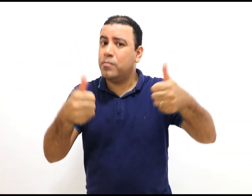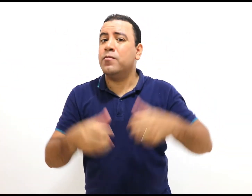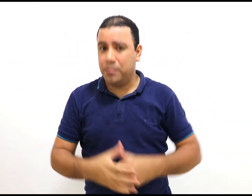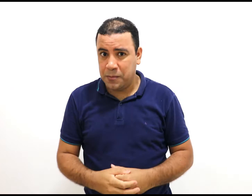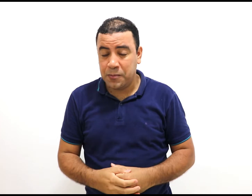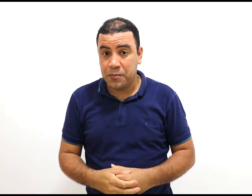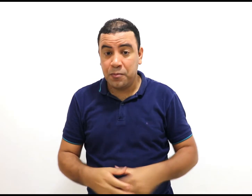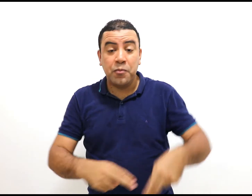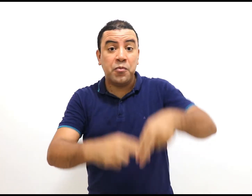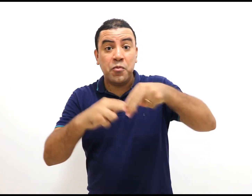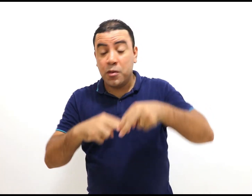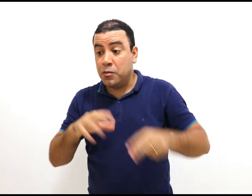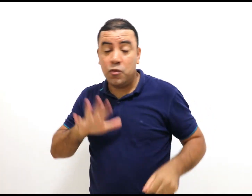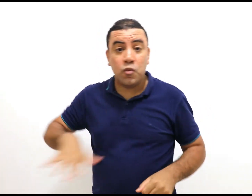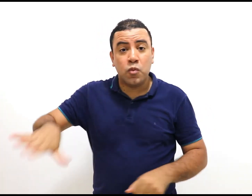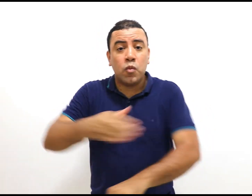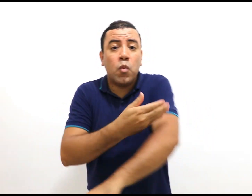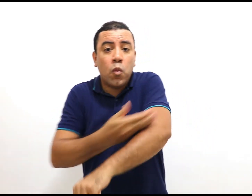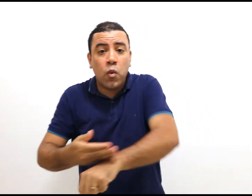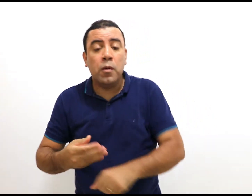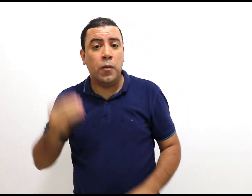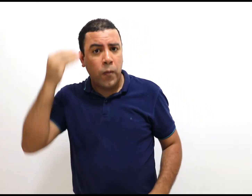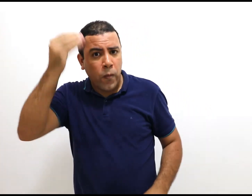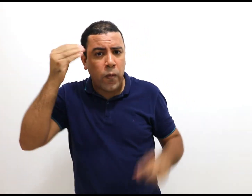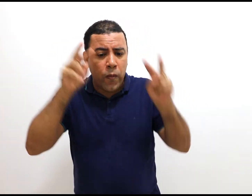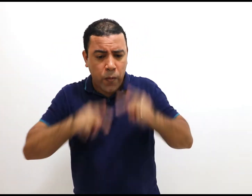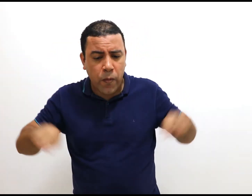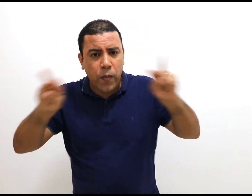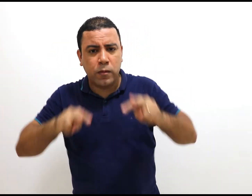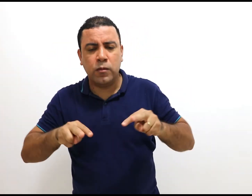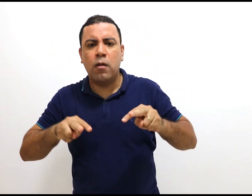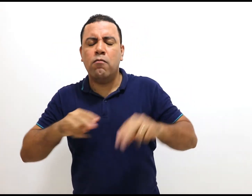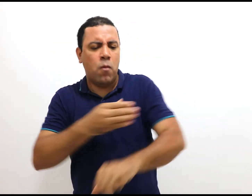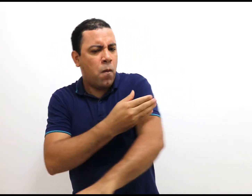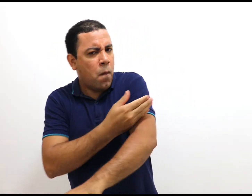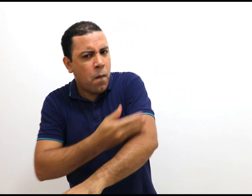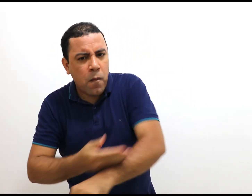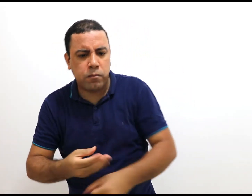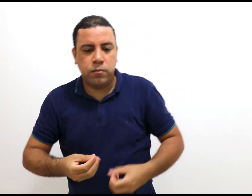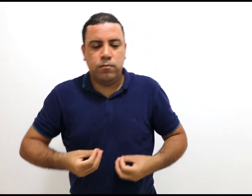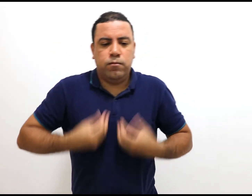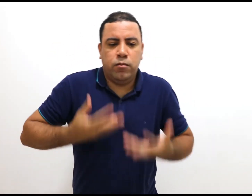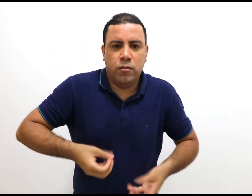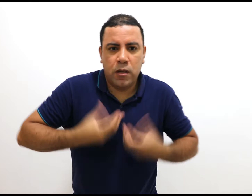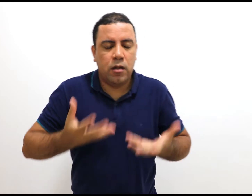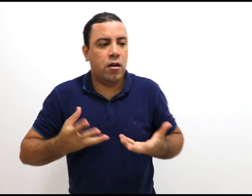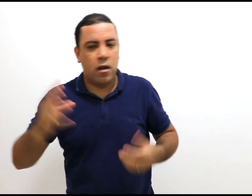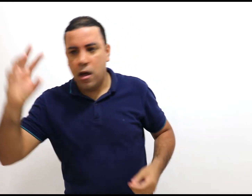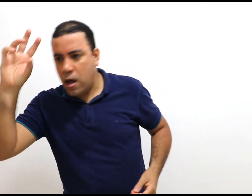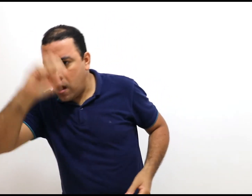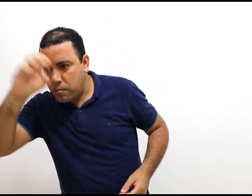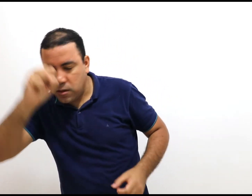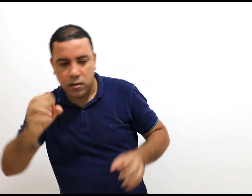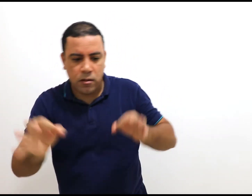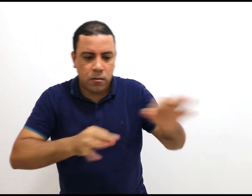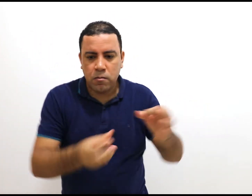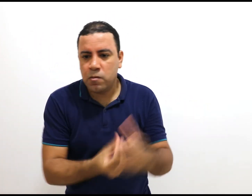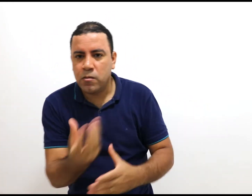visual constitui-se um modus de perceber, se expressar e criar. É aqui